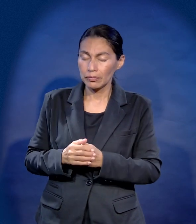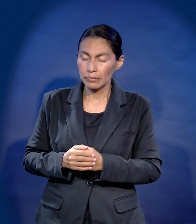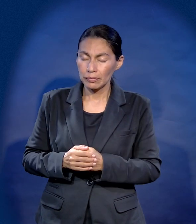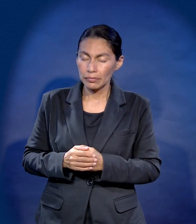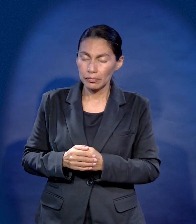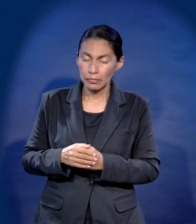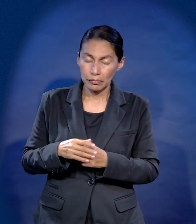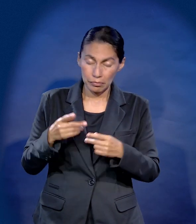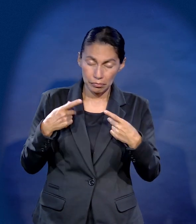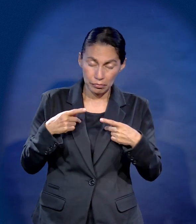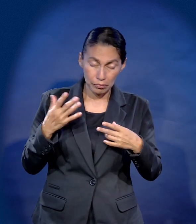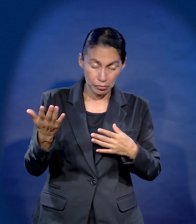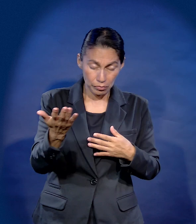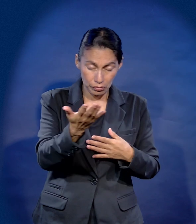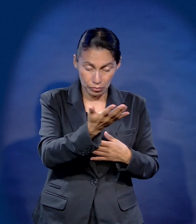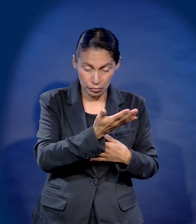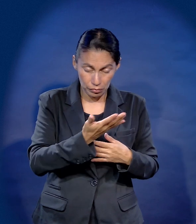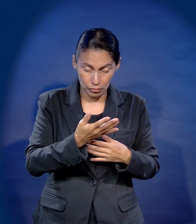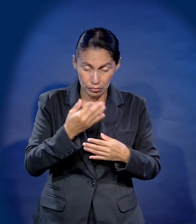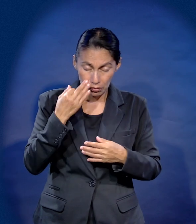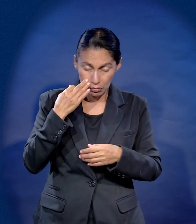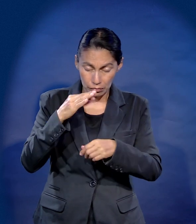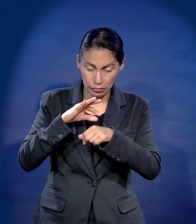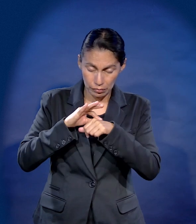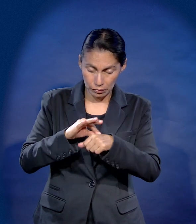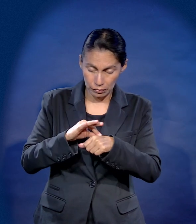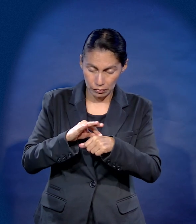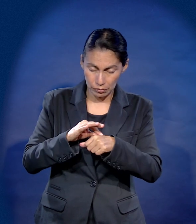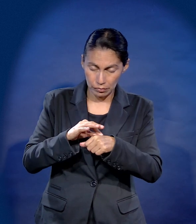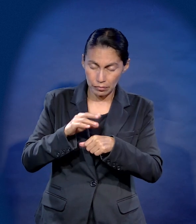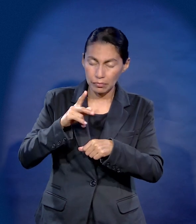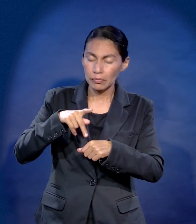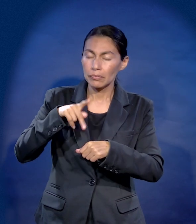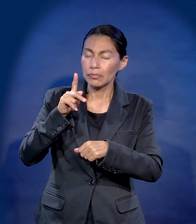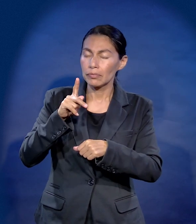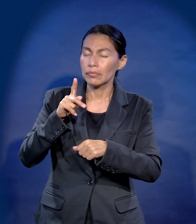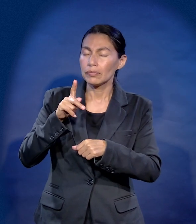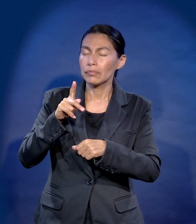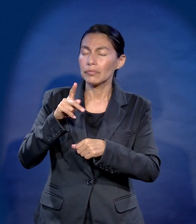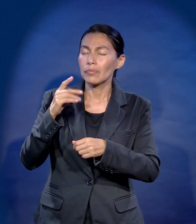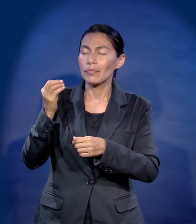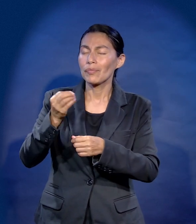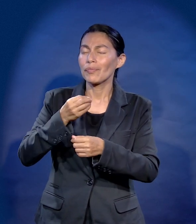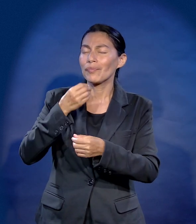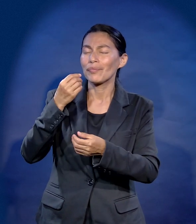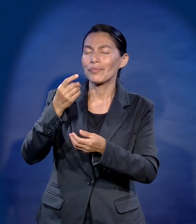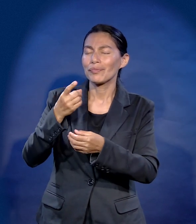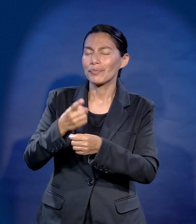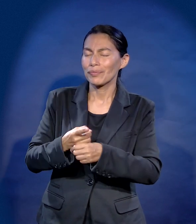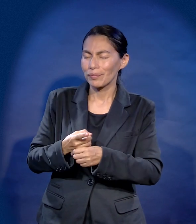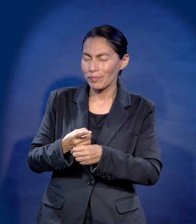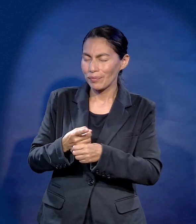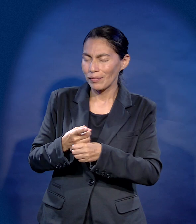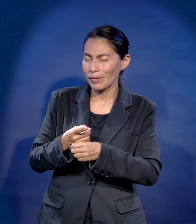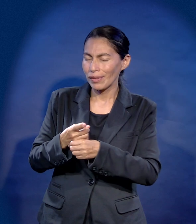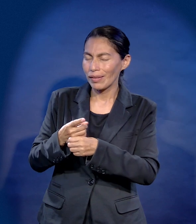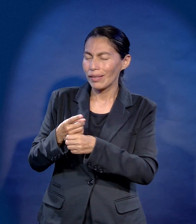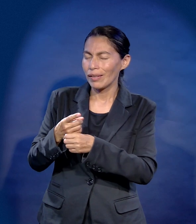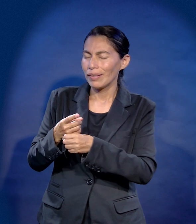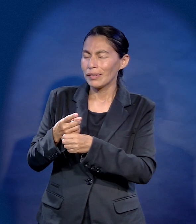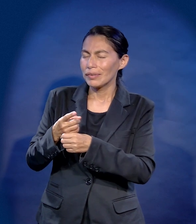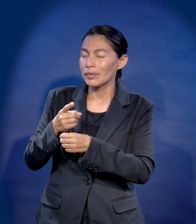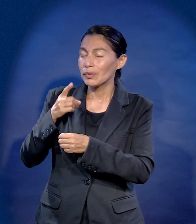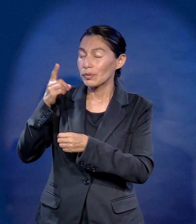delante de ti. Y en presencia, Señor, de todos estos testigos, pero sobre todo con la oportunidad